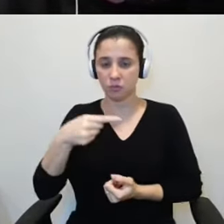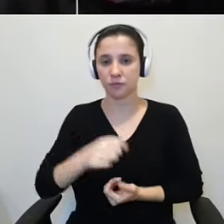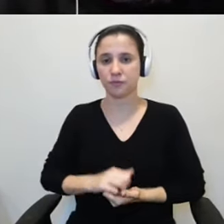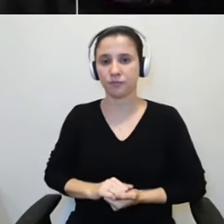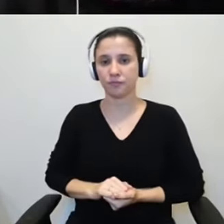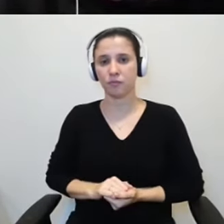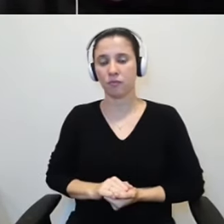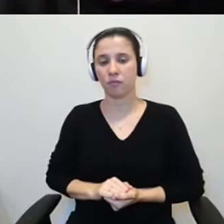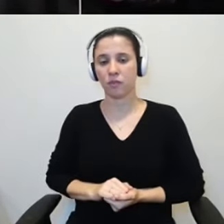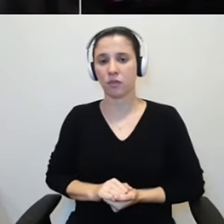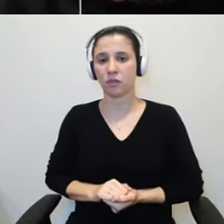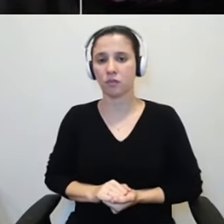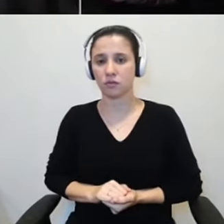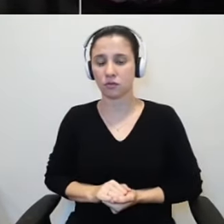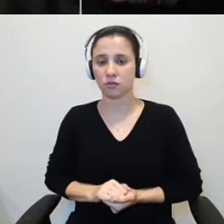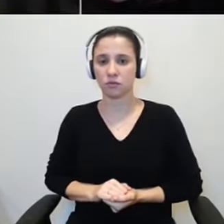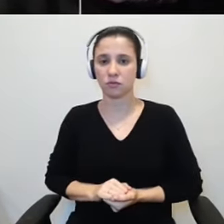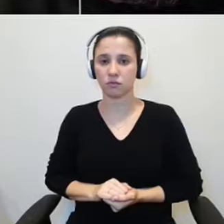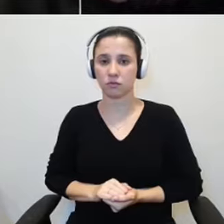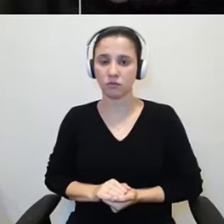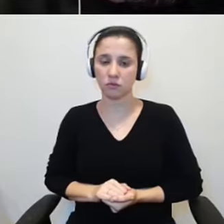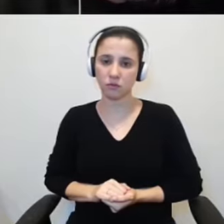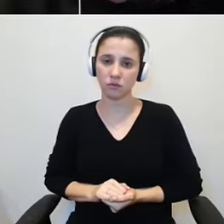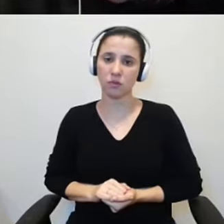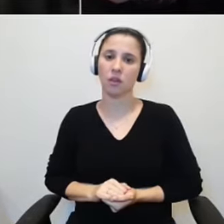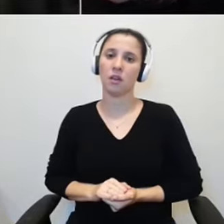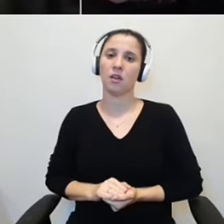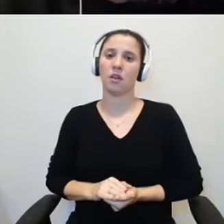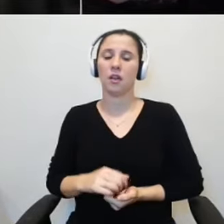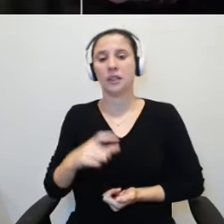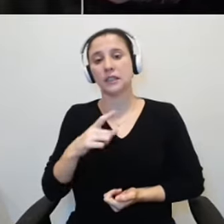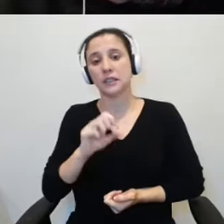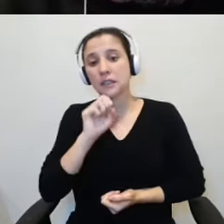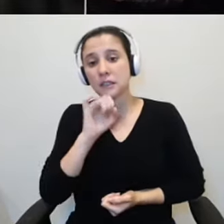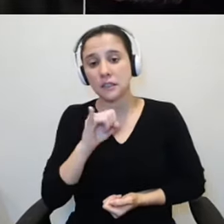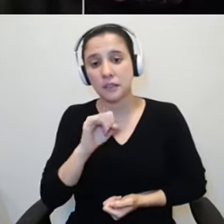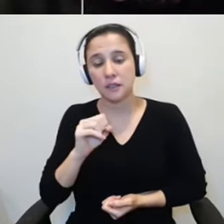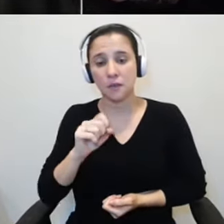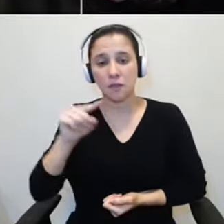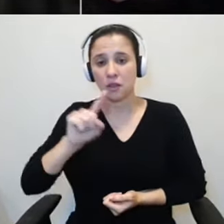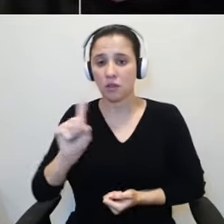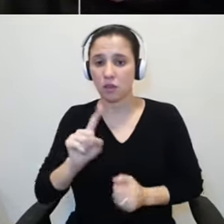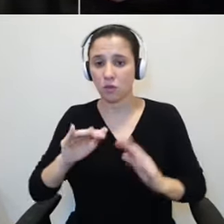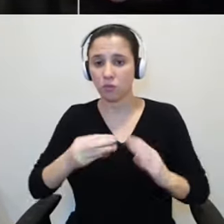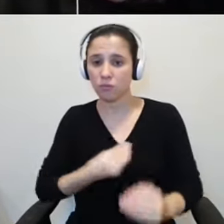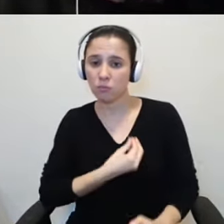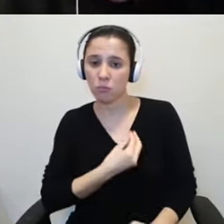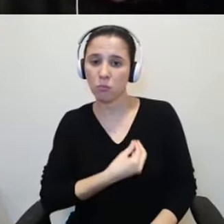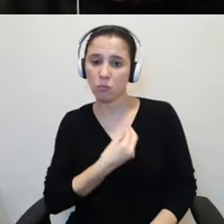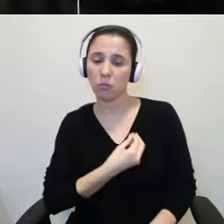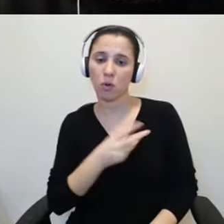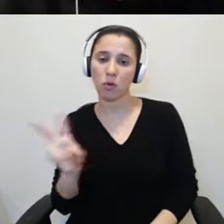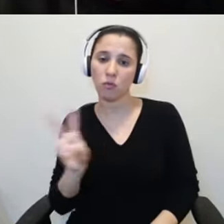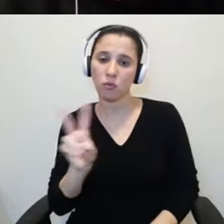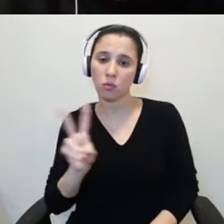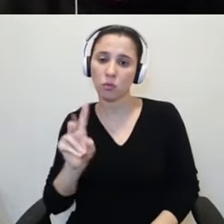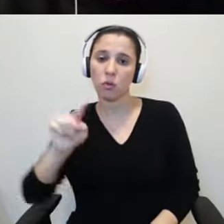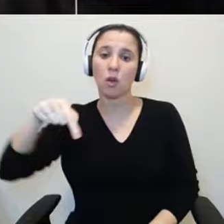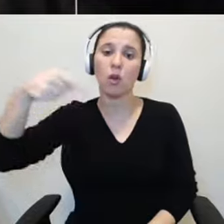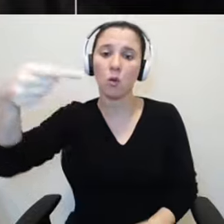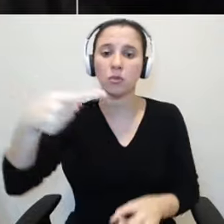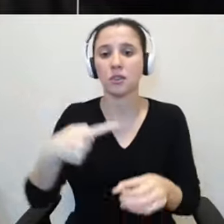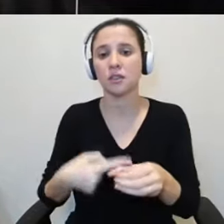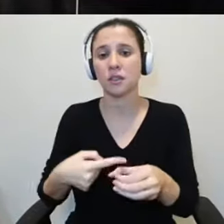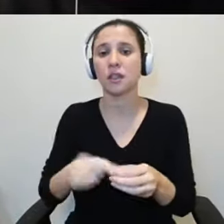Votuporanga, é mais viável voltar para a cidade, já que não sabemos quando as aulas presenciais vão voltar? Então,